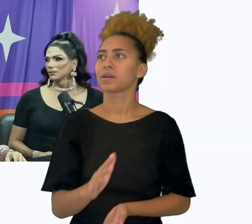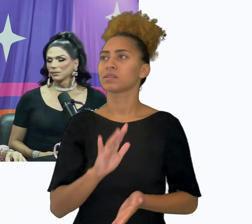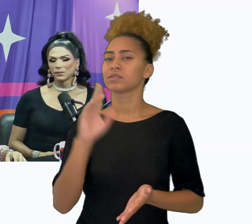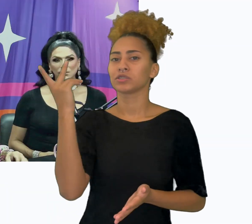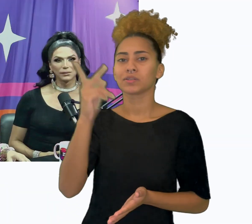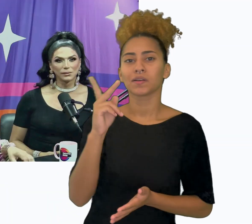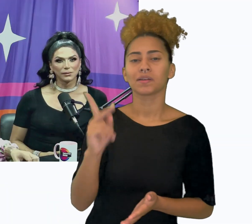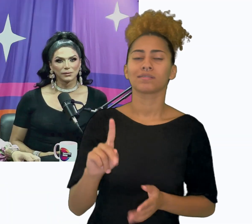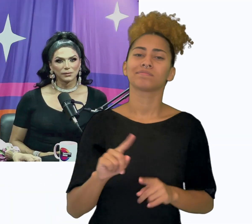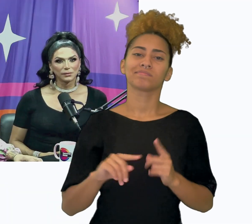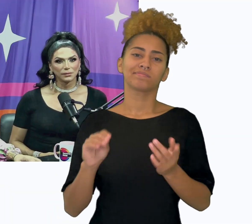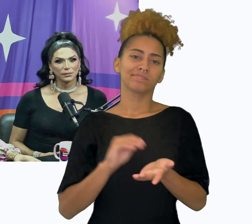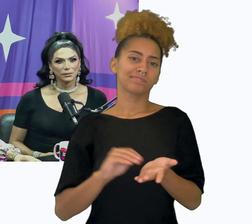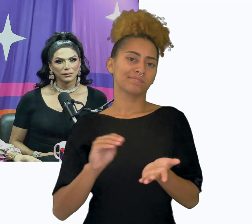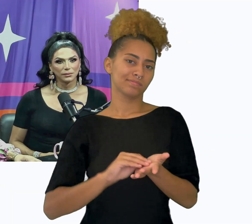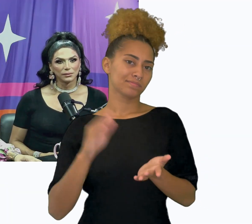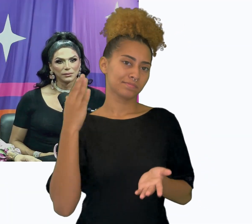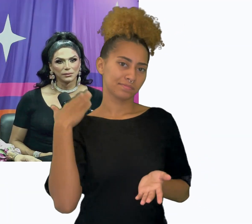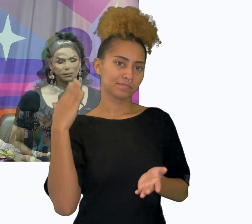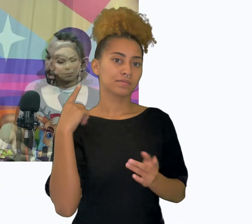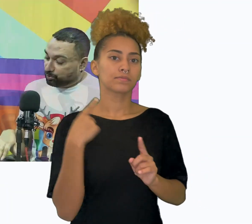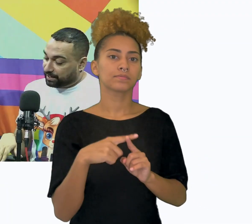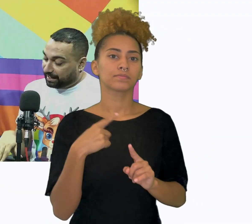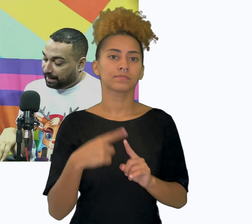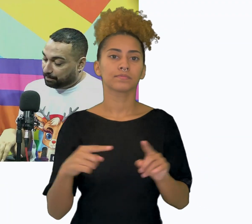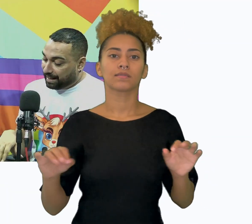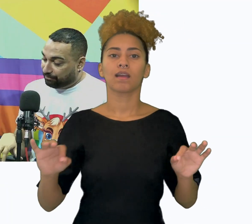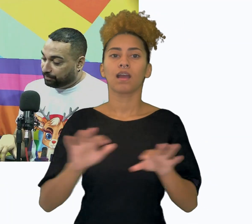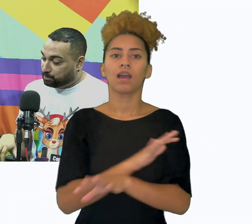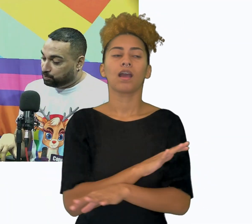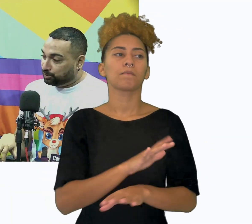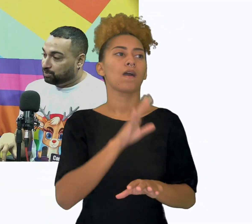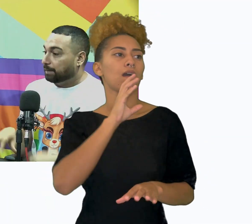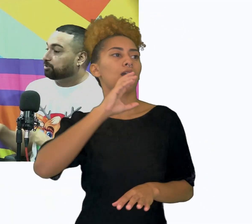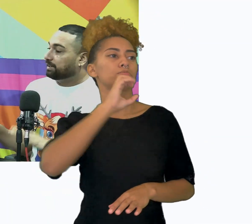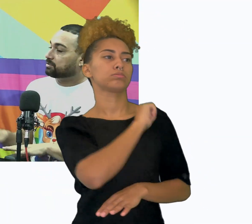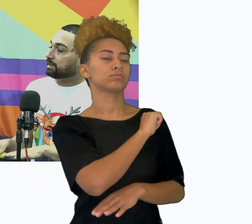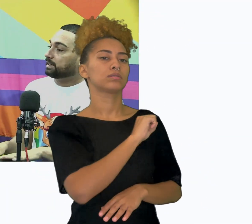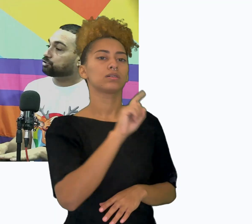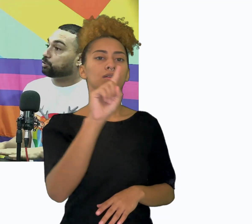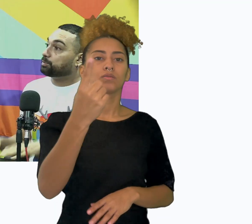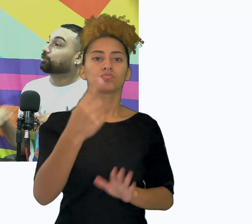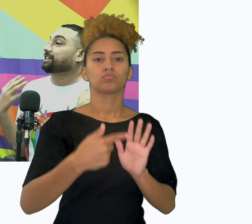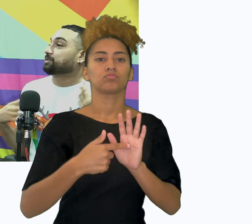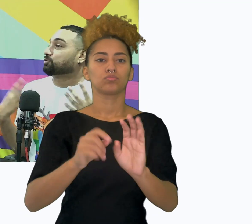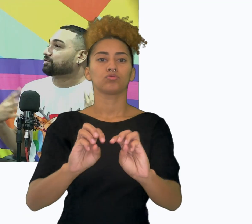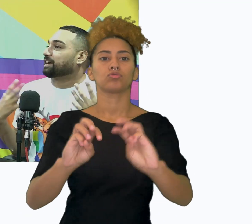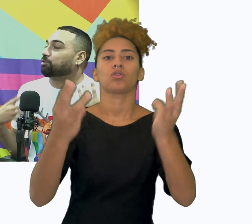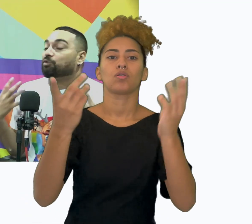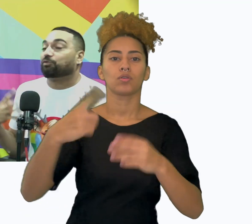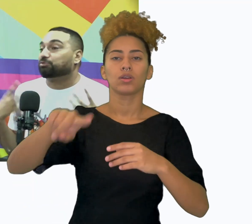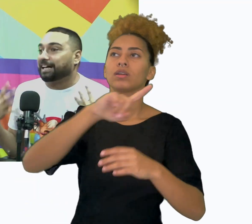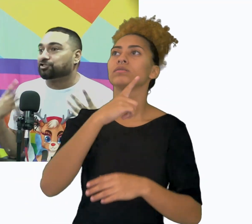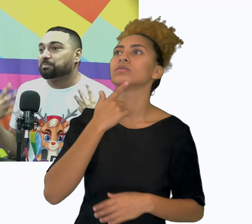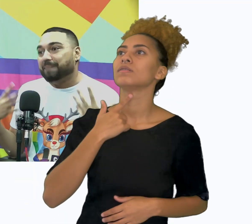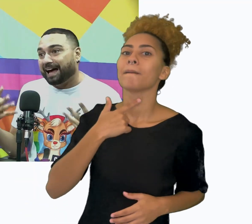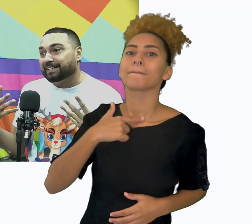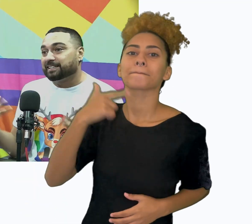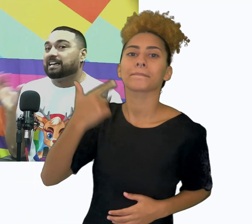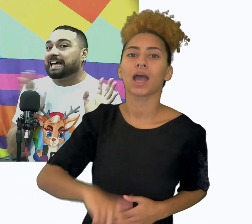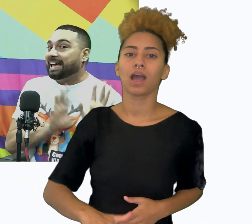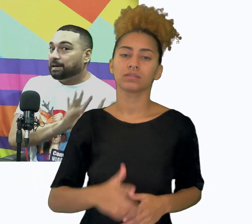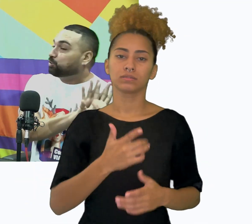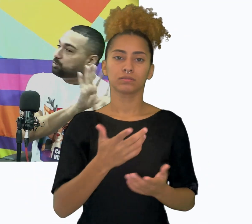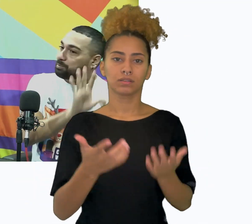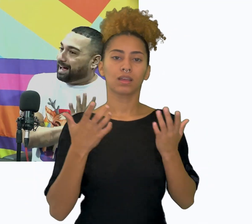Eu acho que o que fazia falta antigamente era porque acabava muito rápido. Era só aquele show e pronto. E as pessoas ficavam com vontade